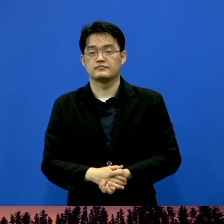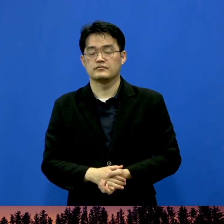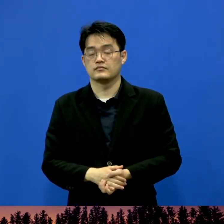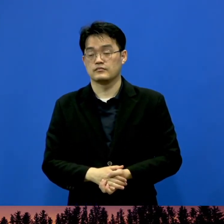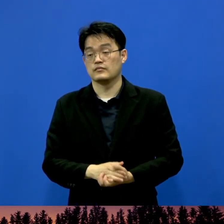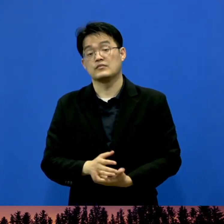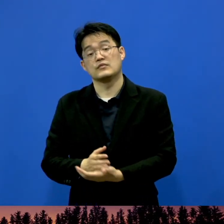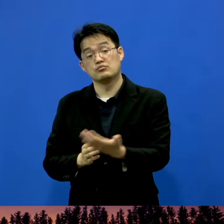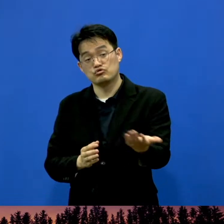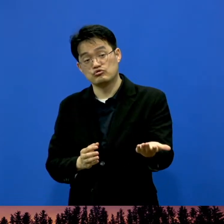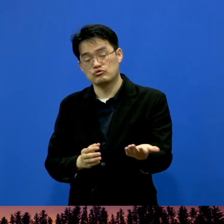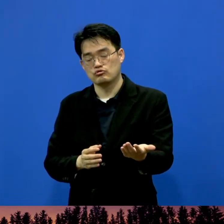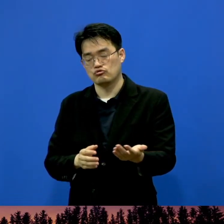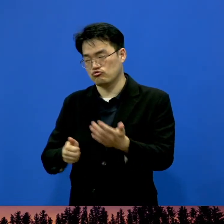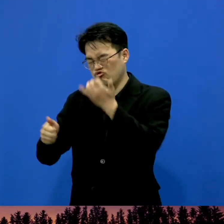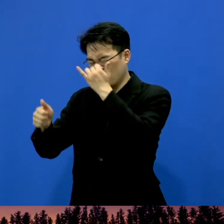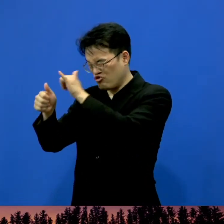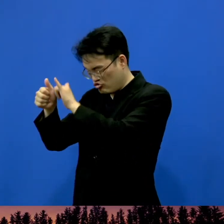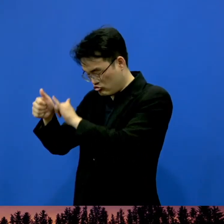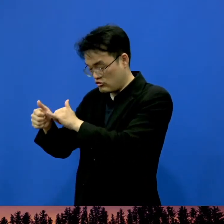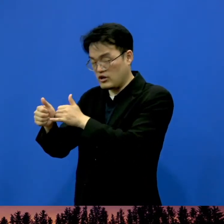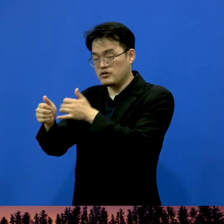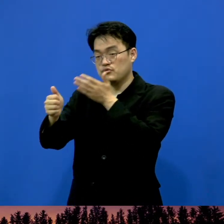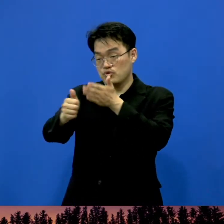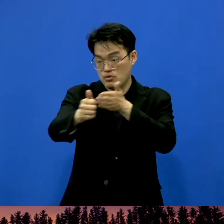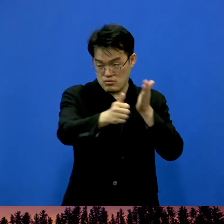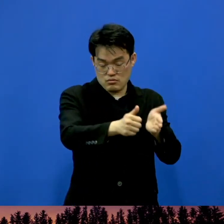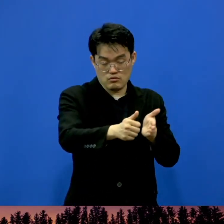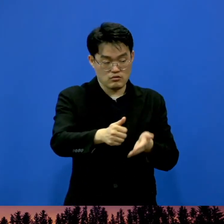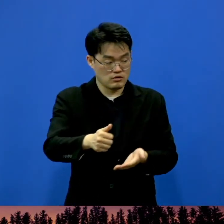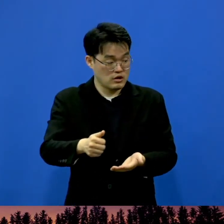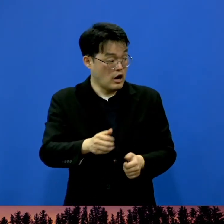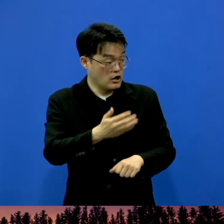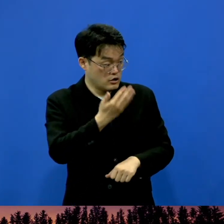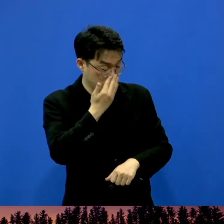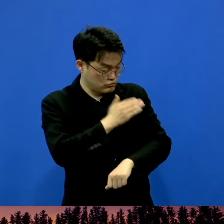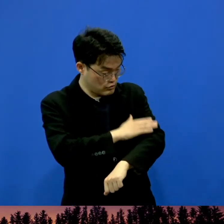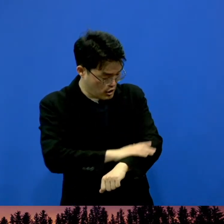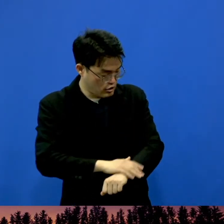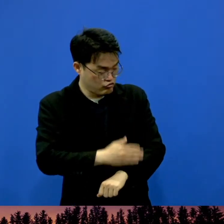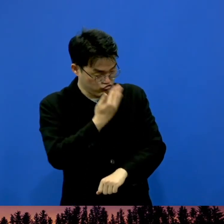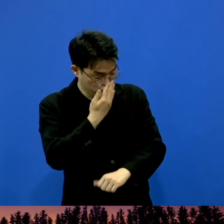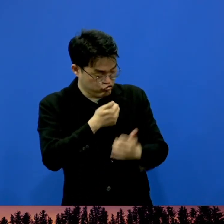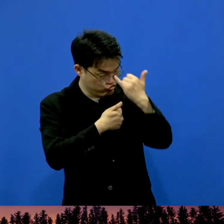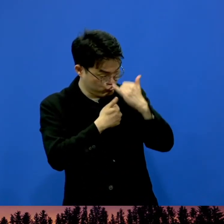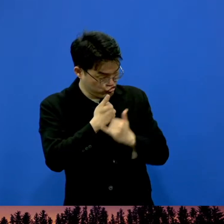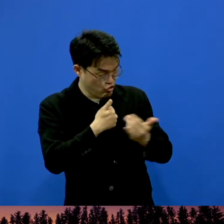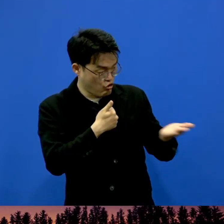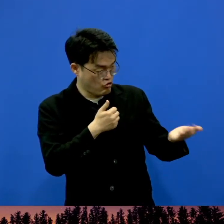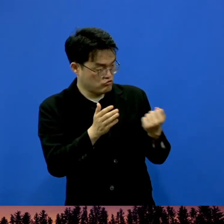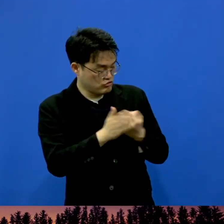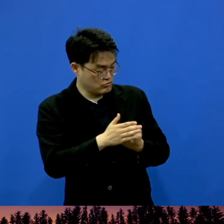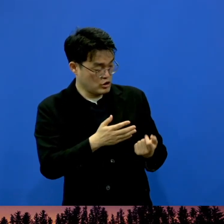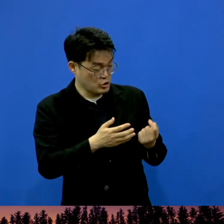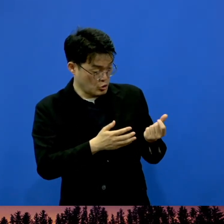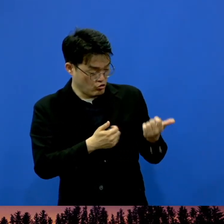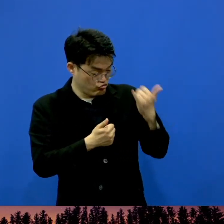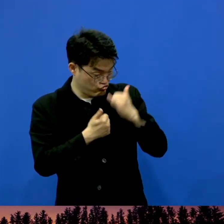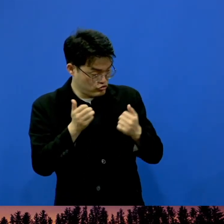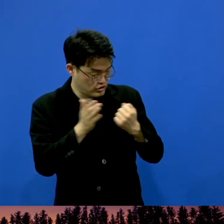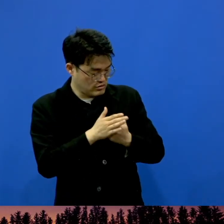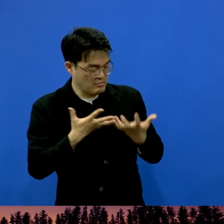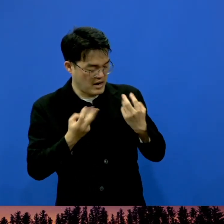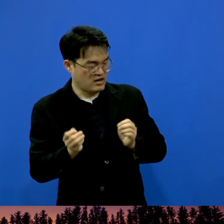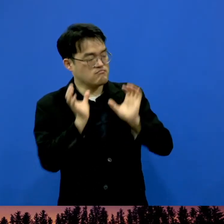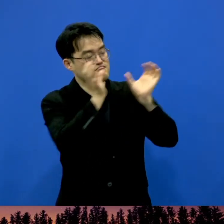충성하십시오. 여러분 23절에 보니까 그 주인이 내 잘하였도다 착하고 충성된 종아 내가 적은 일에 충성하였으면 내가 많은 것으로 내게 맡기는 내 주인의